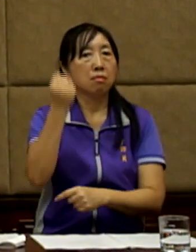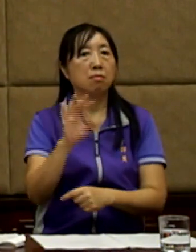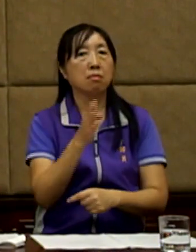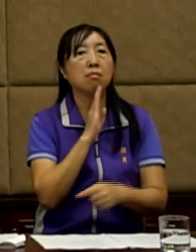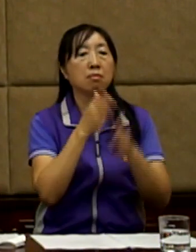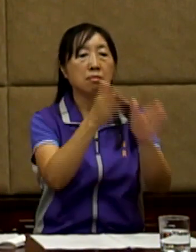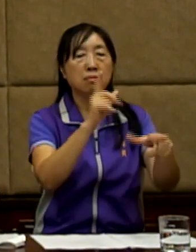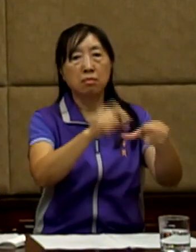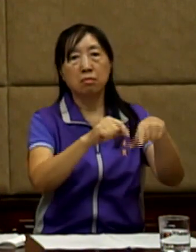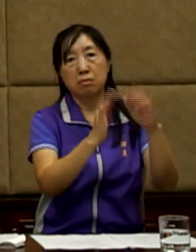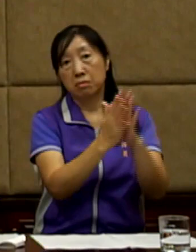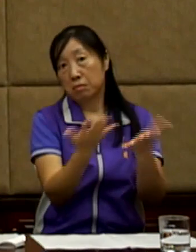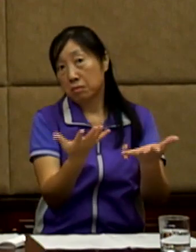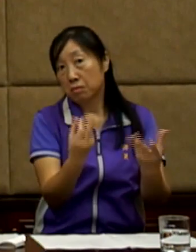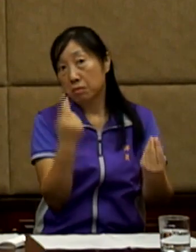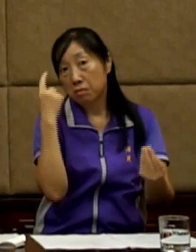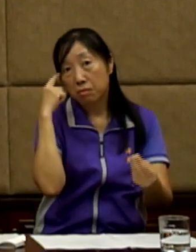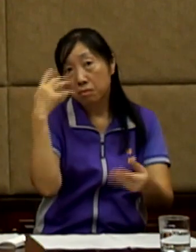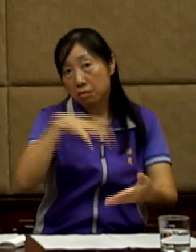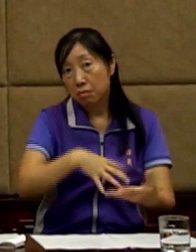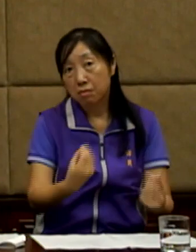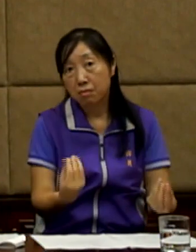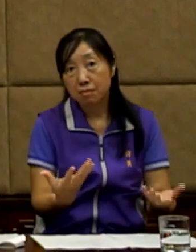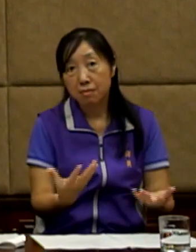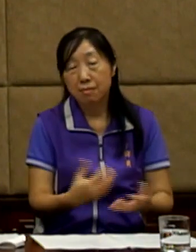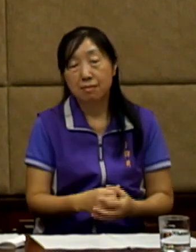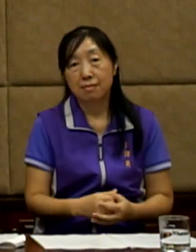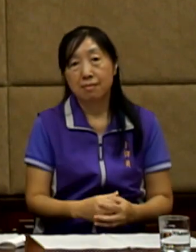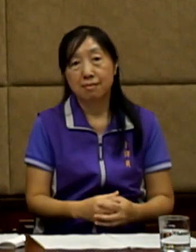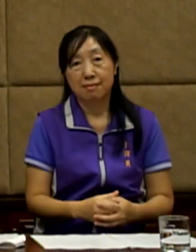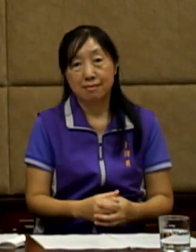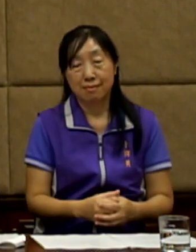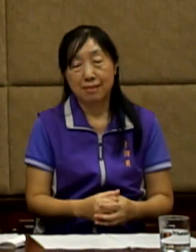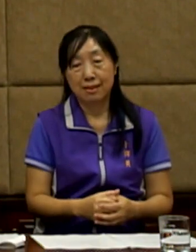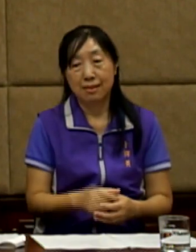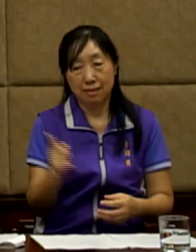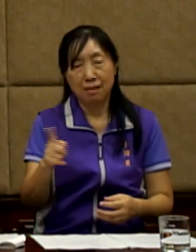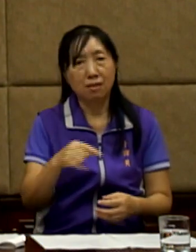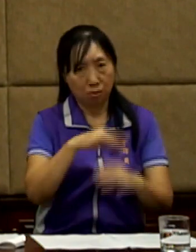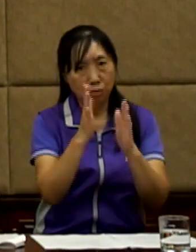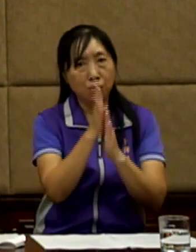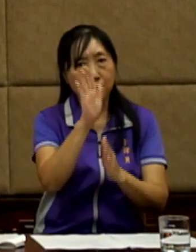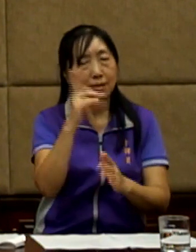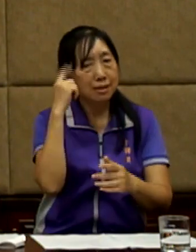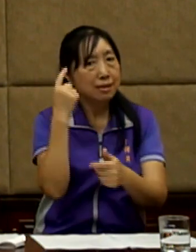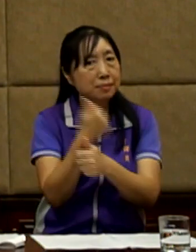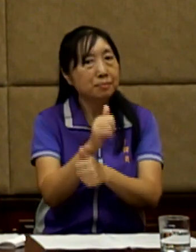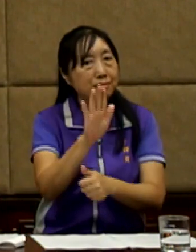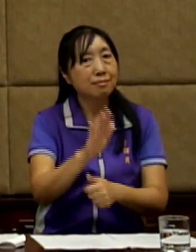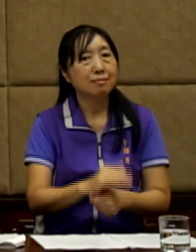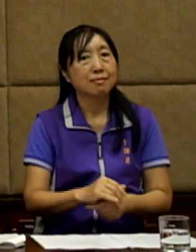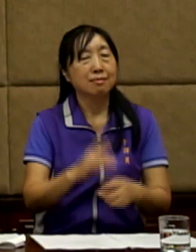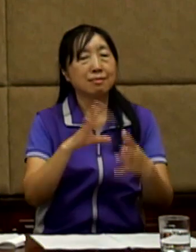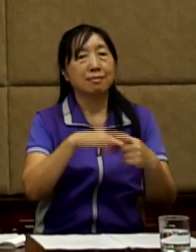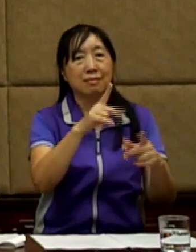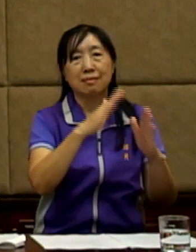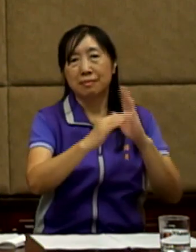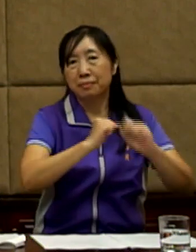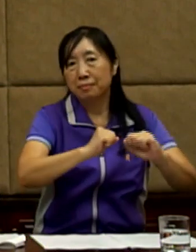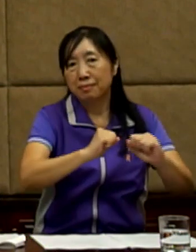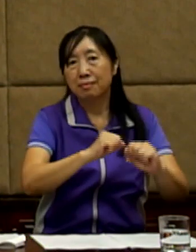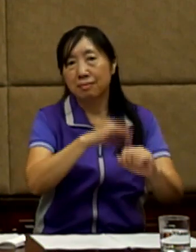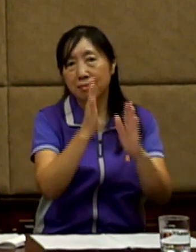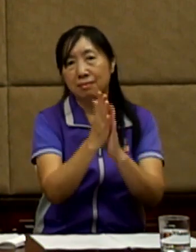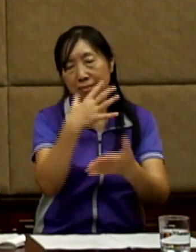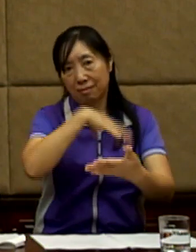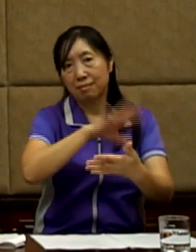统业者 没有考量。其实那个我想说。是综合的考量，里面有维持市场秩序、消费者的权益一并都